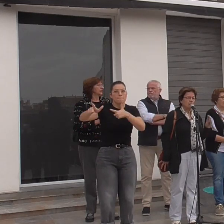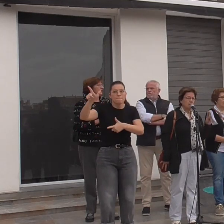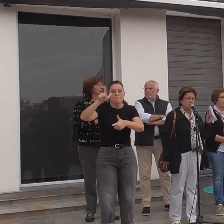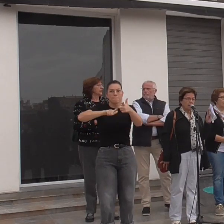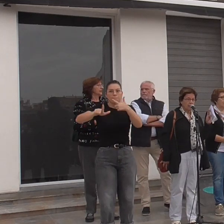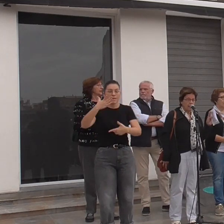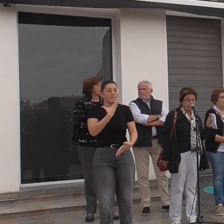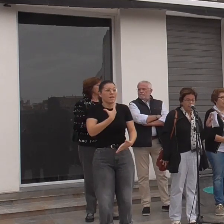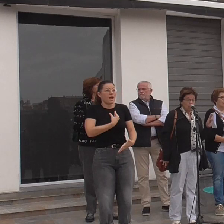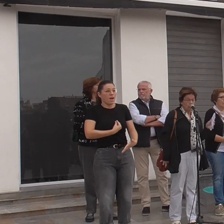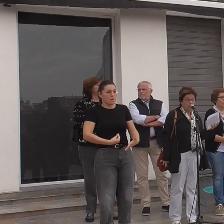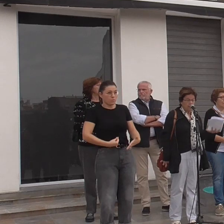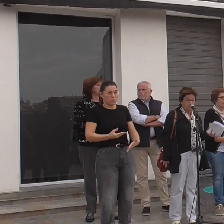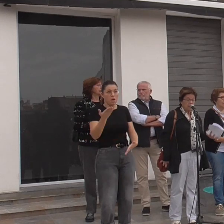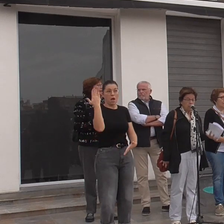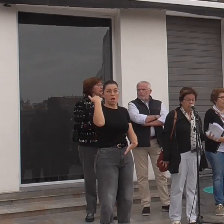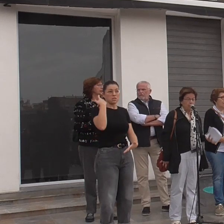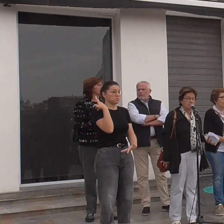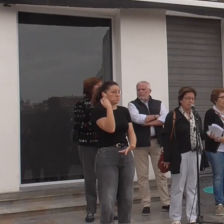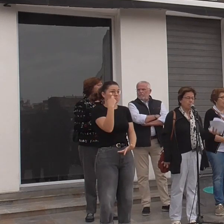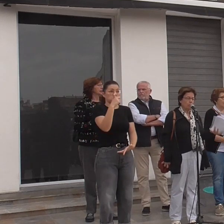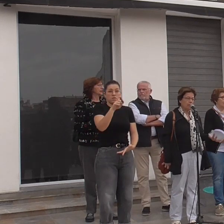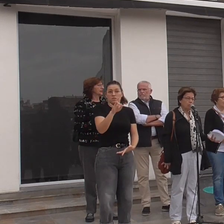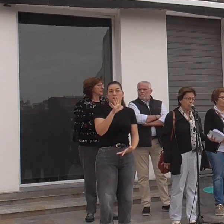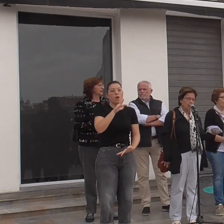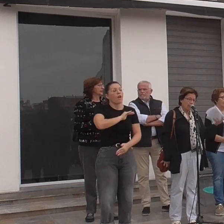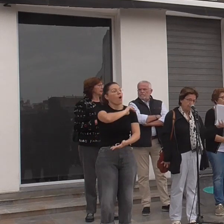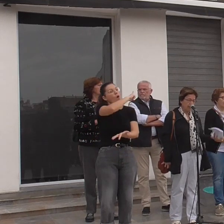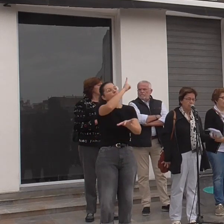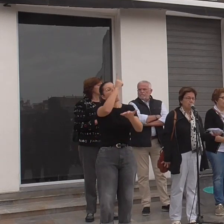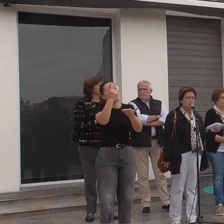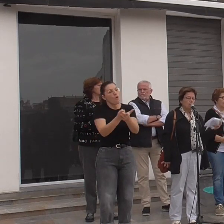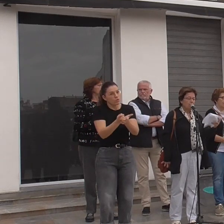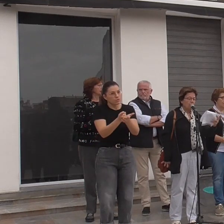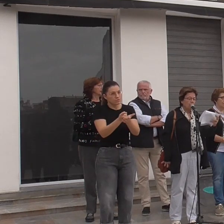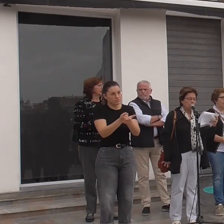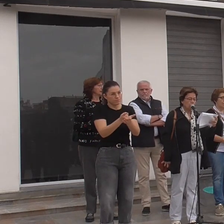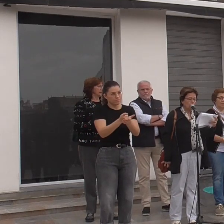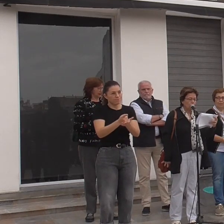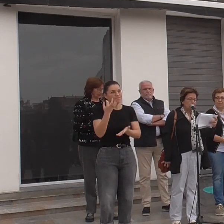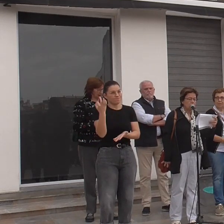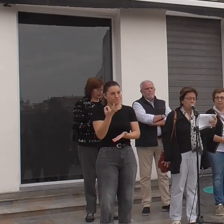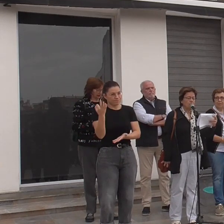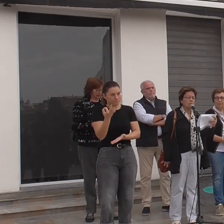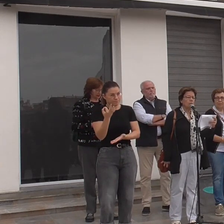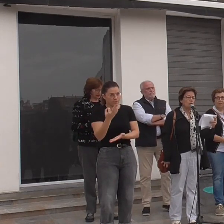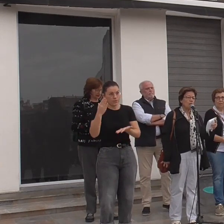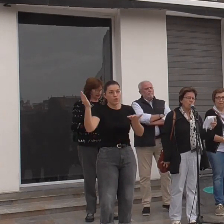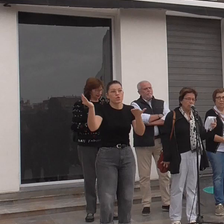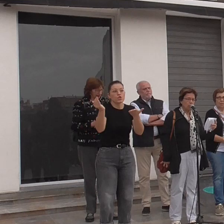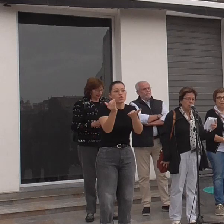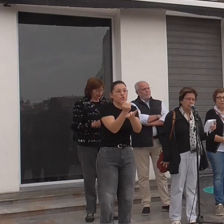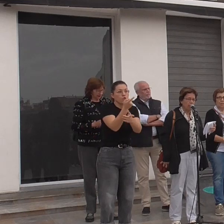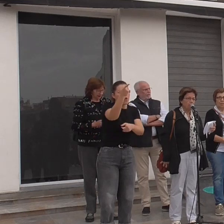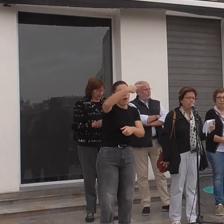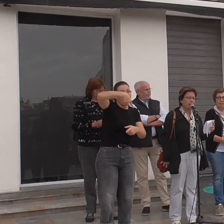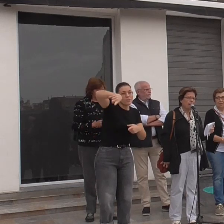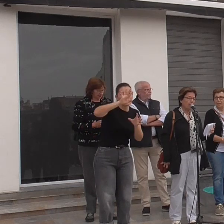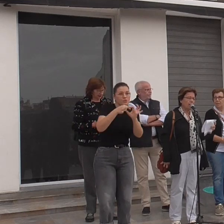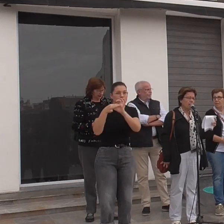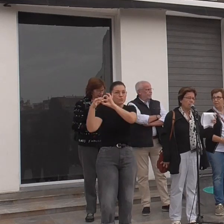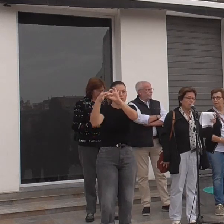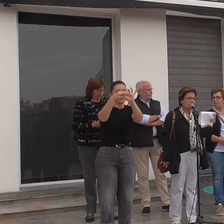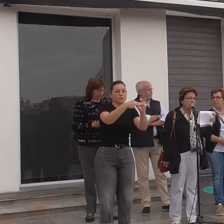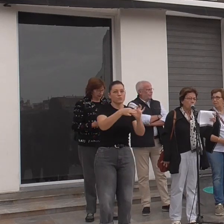Murcia, que antes no era necesario hacer, se están volviendo a hacer. Y todo eso nos ha unido aquí